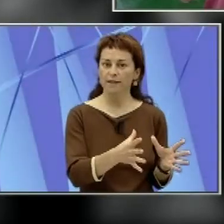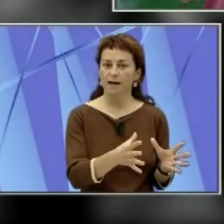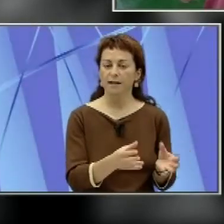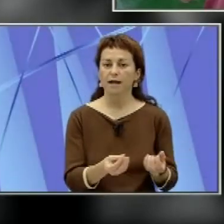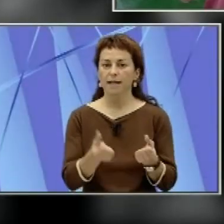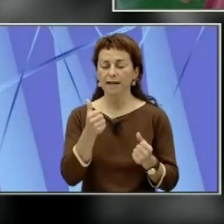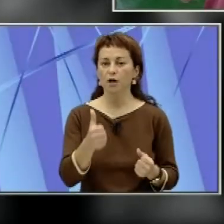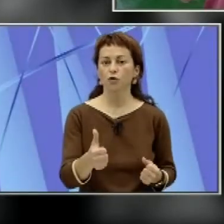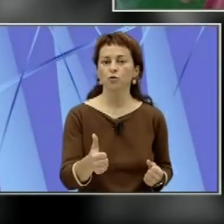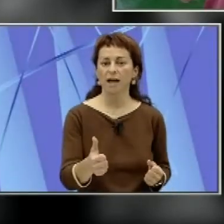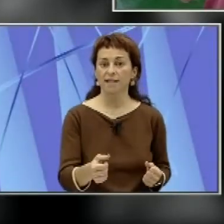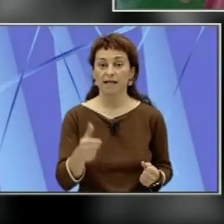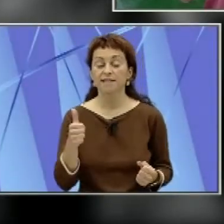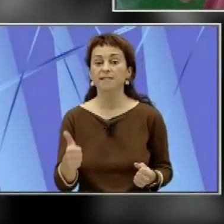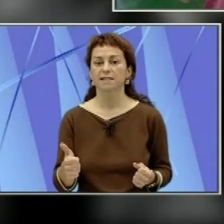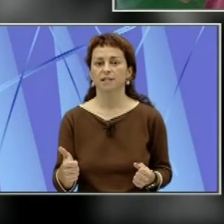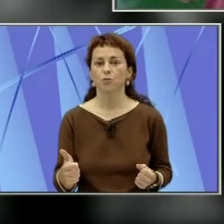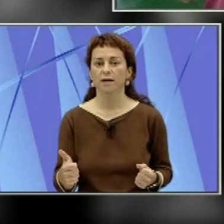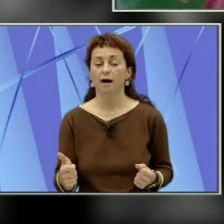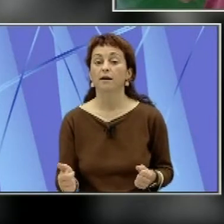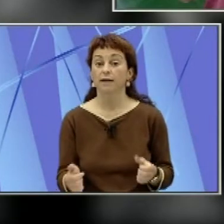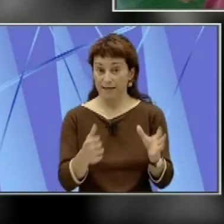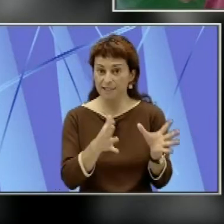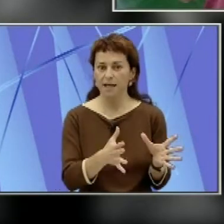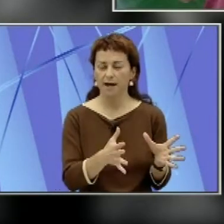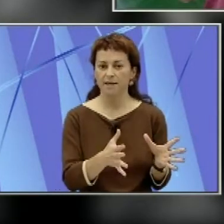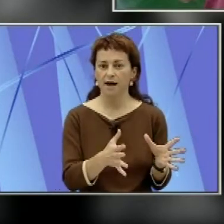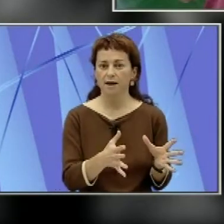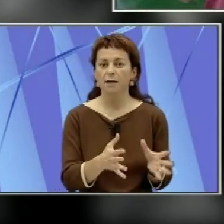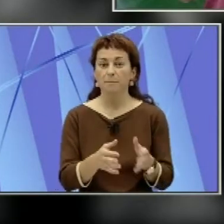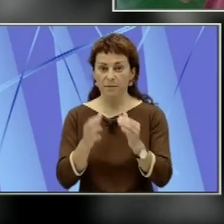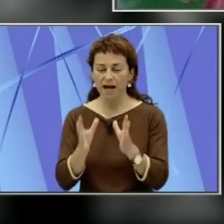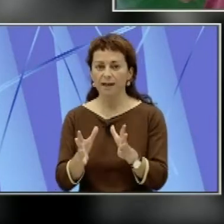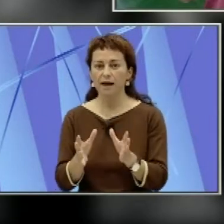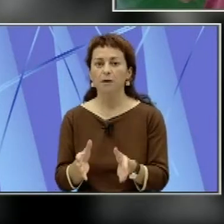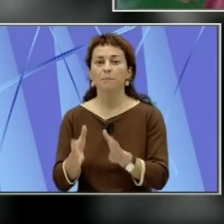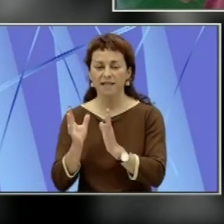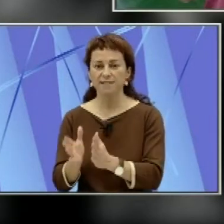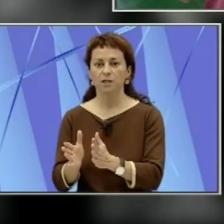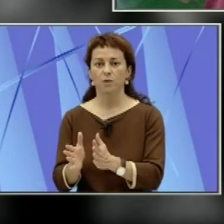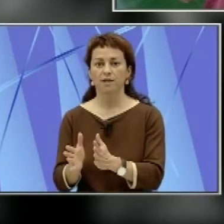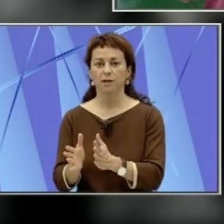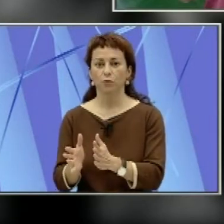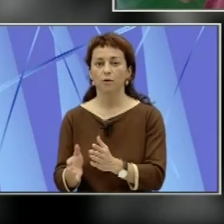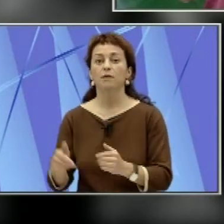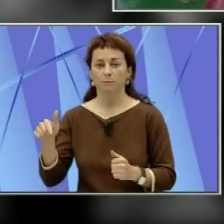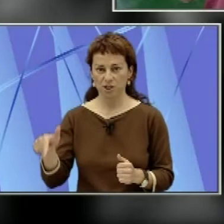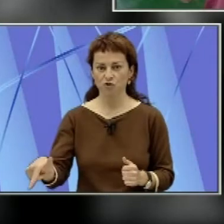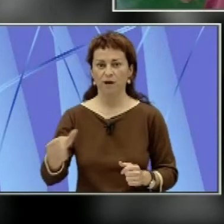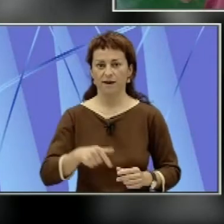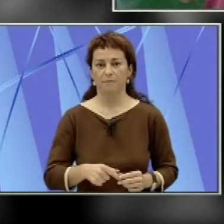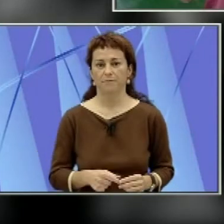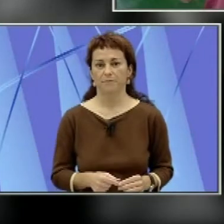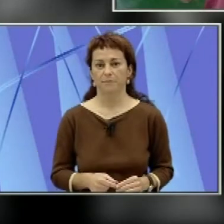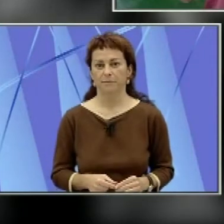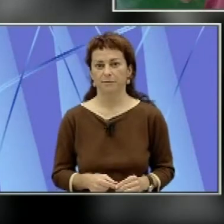Kasu horretan, lehenengo juntagaiak ezeztatzen duena, ez da garaia, bigarrenak baieztatu egiten du,